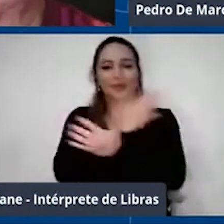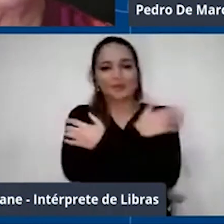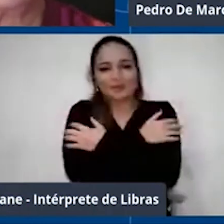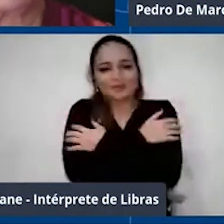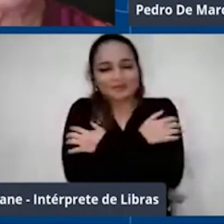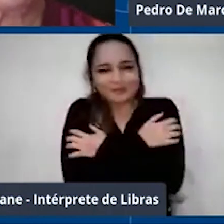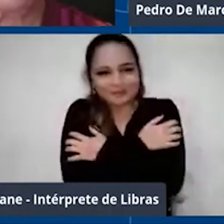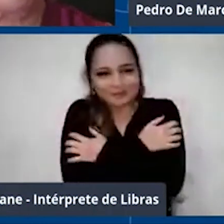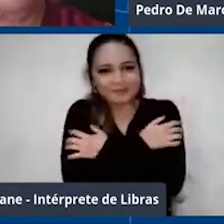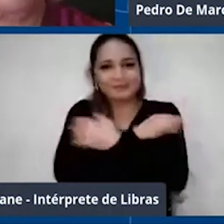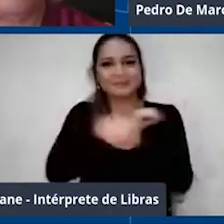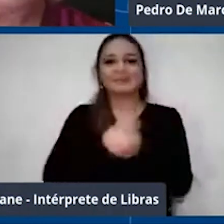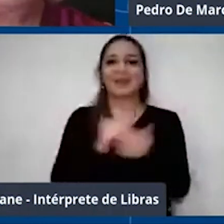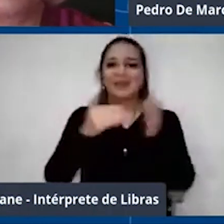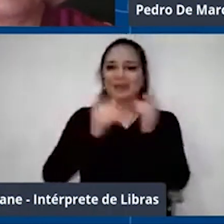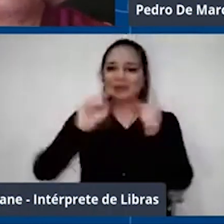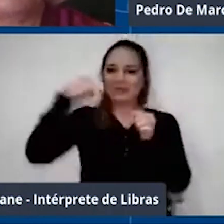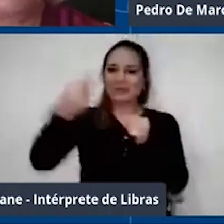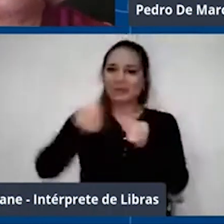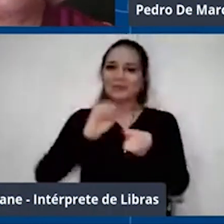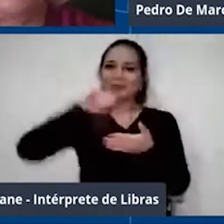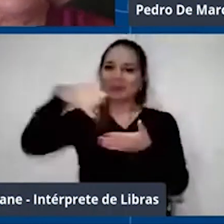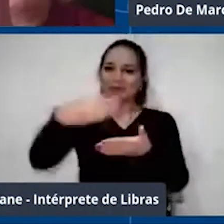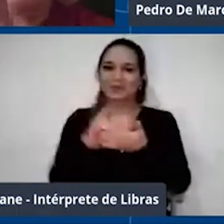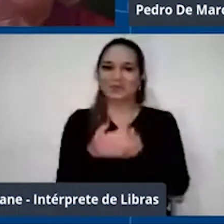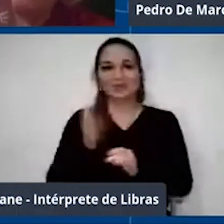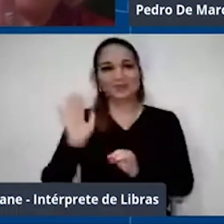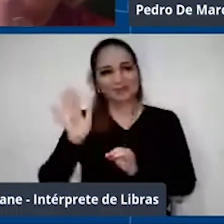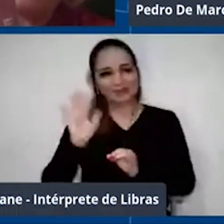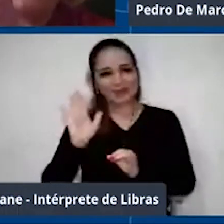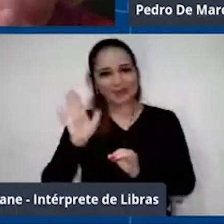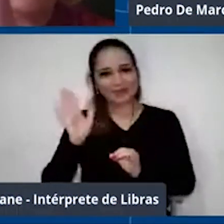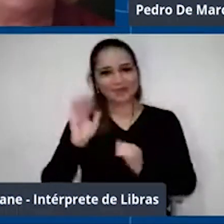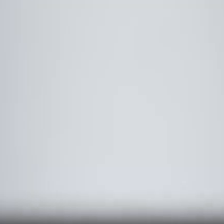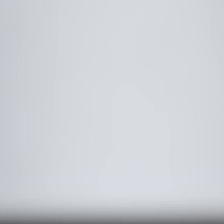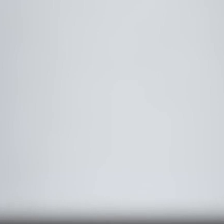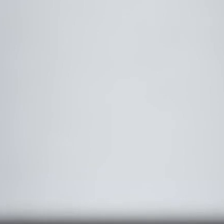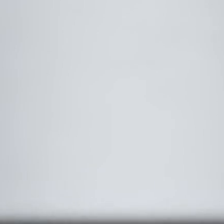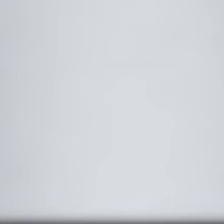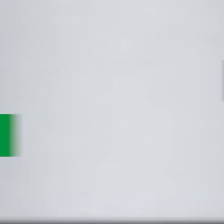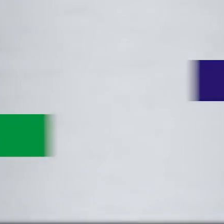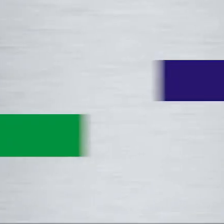abraço a todos, então, e até a próxima oportunidade. Obrigada. Valeu. Obrigado.